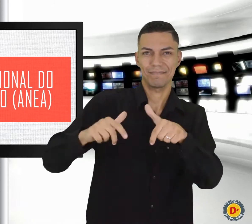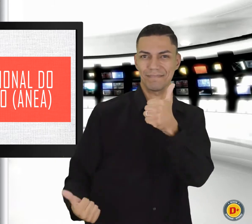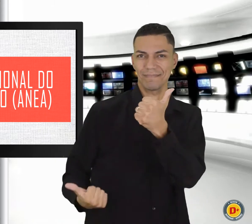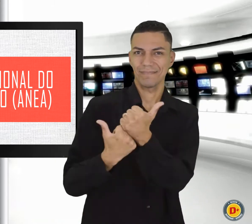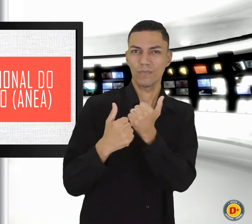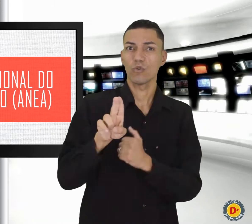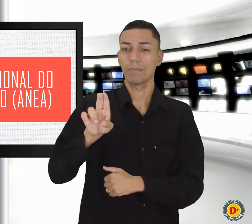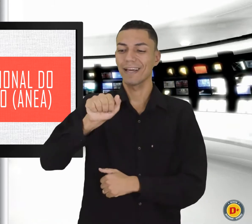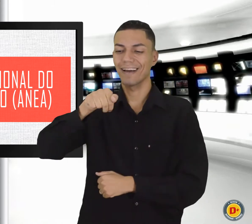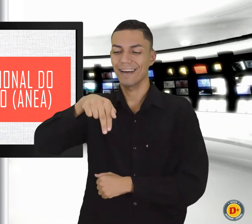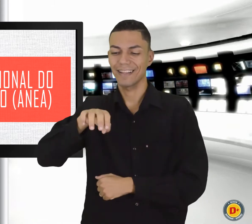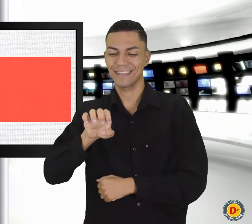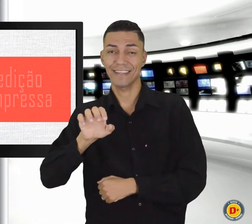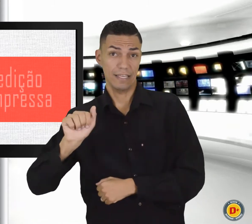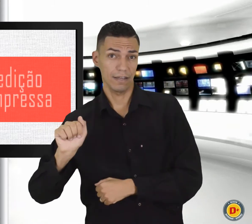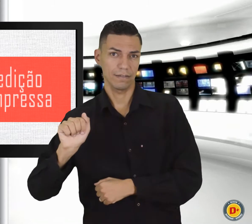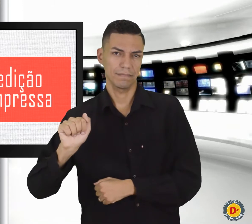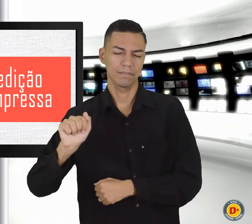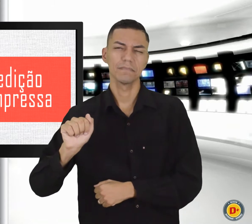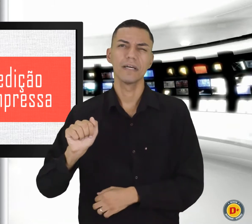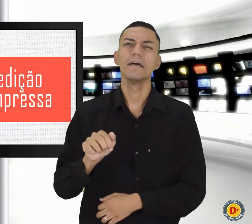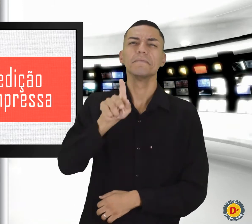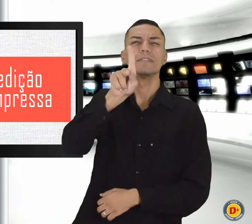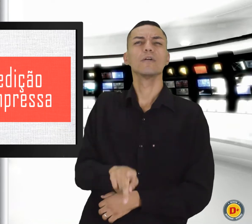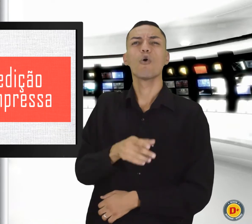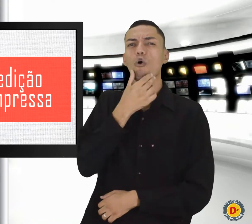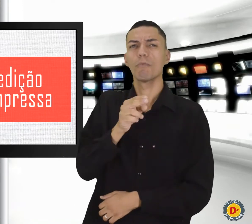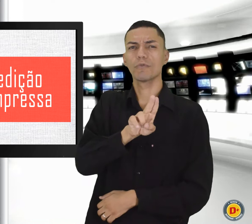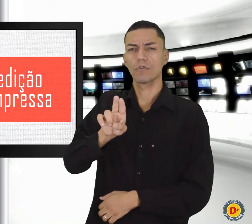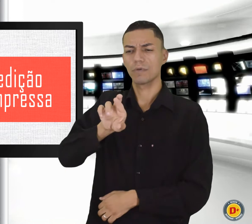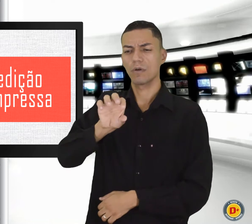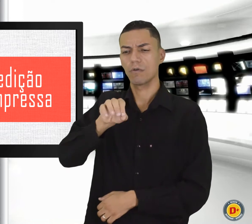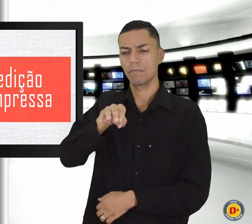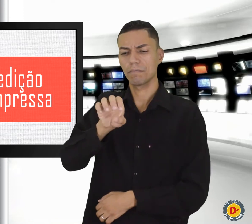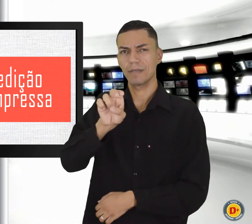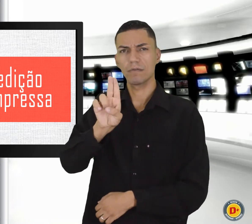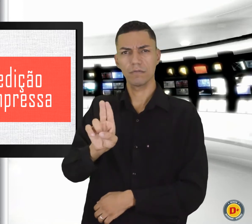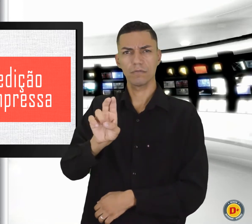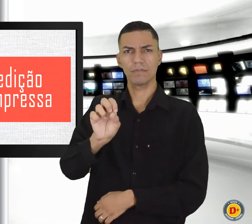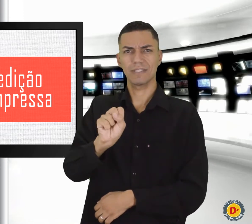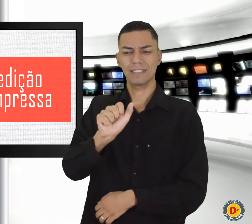ANEA, que tem na presidência Romeu Kazumi Sasaki,